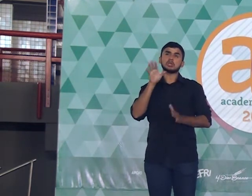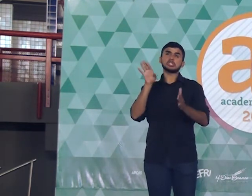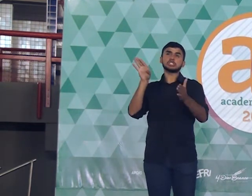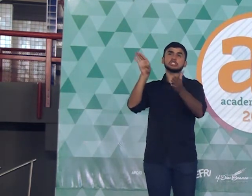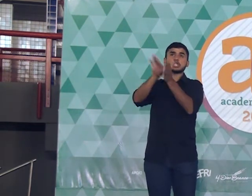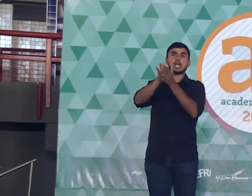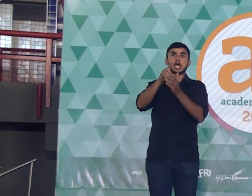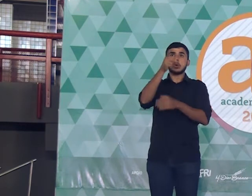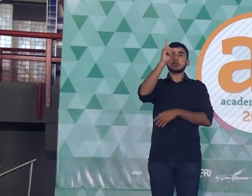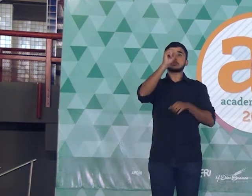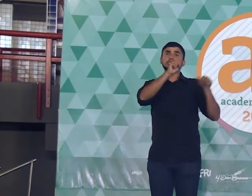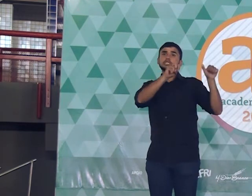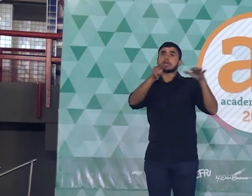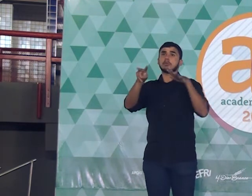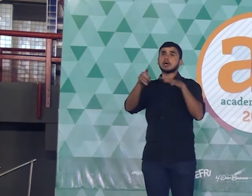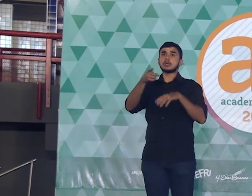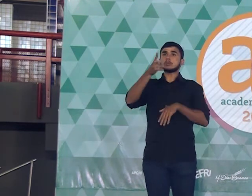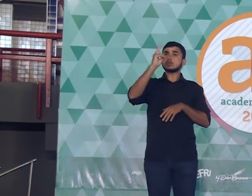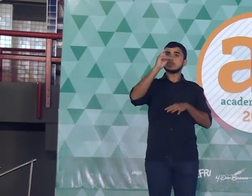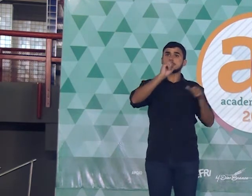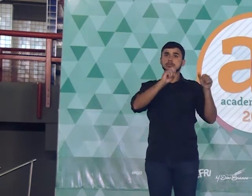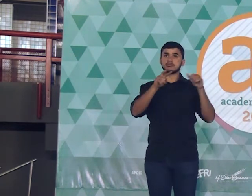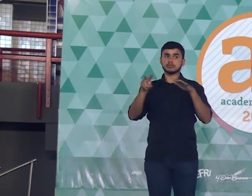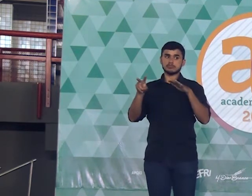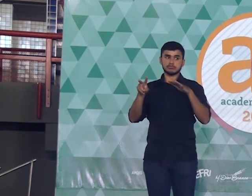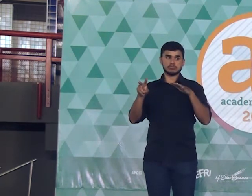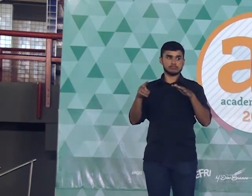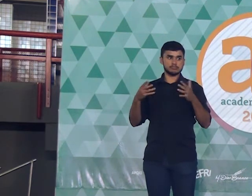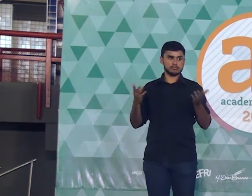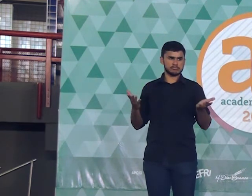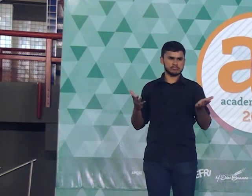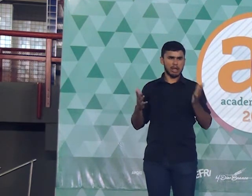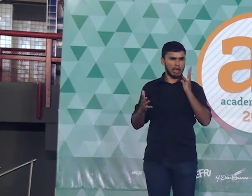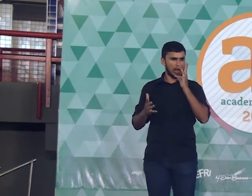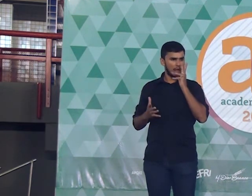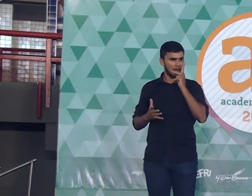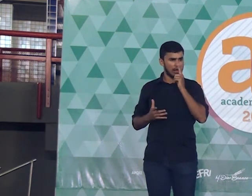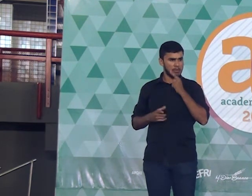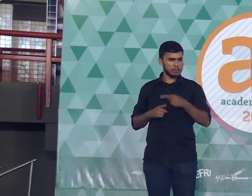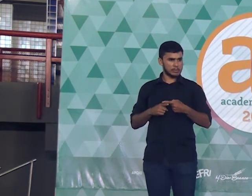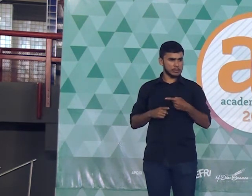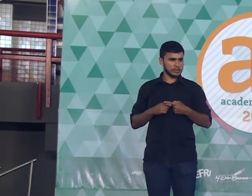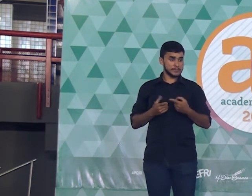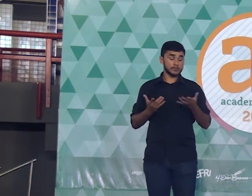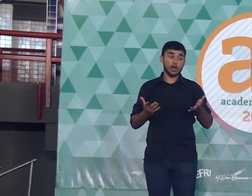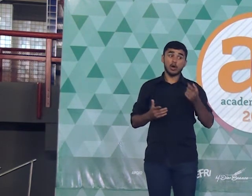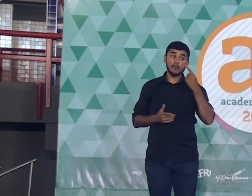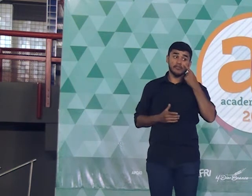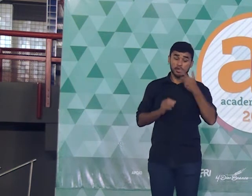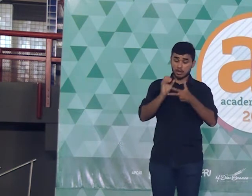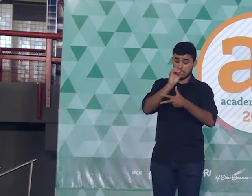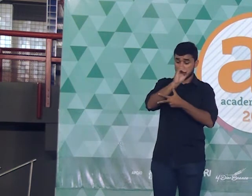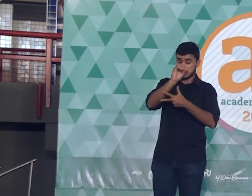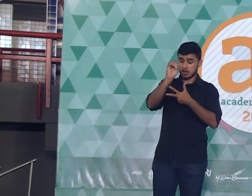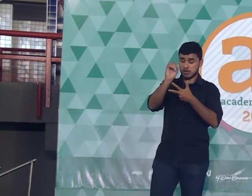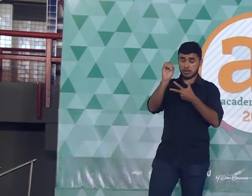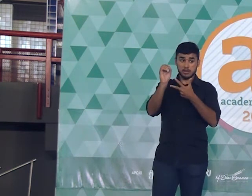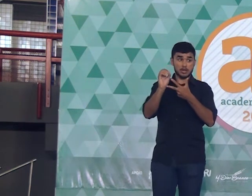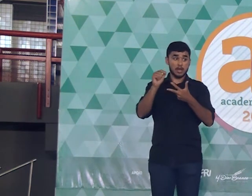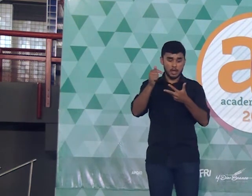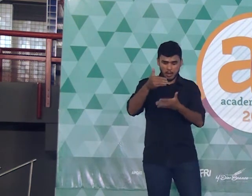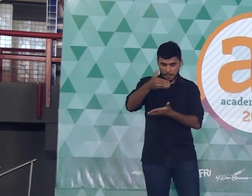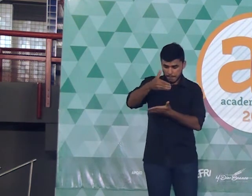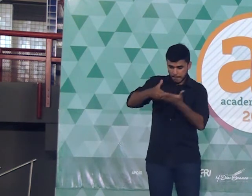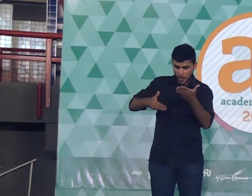fácil ou difícil? Pessoal, a classificação do Enem, ela é feita depois que a